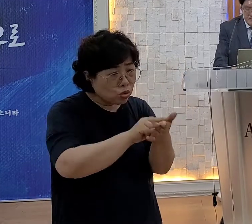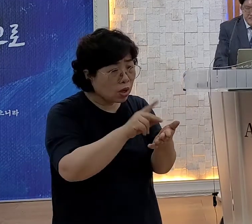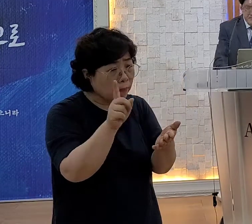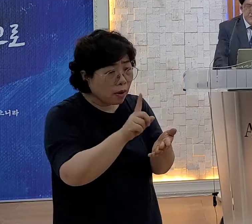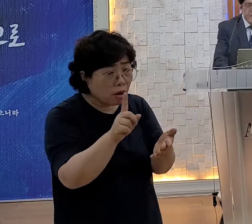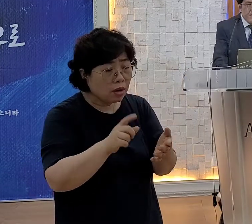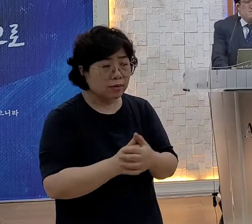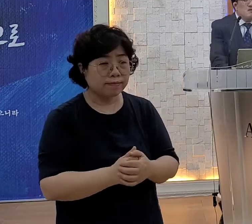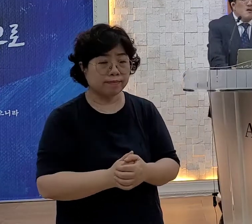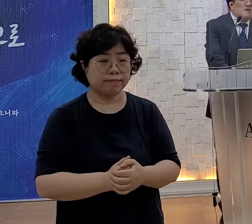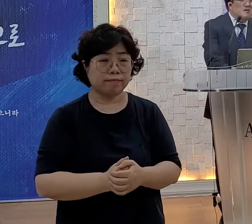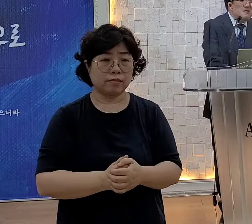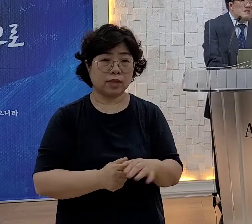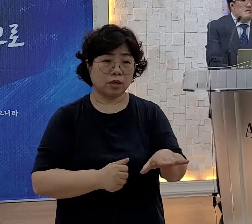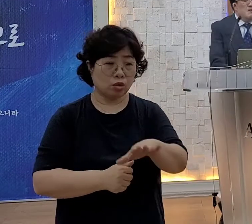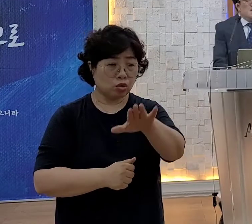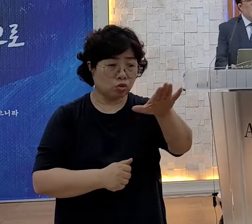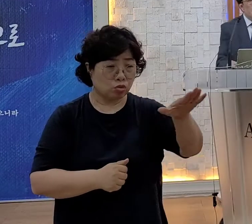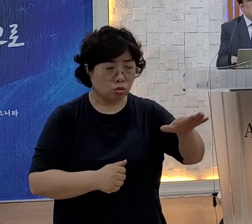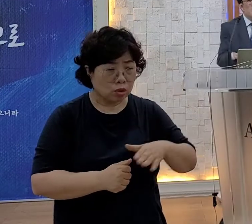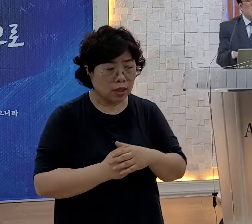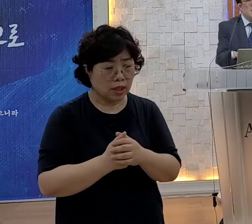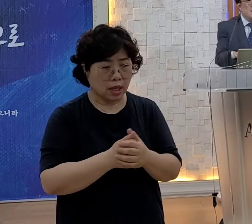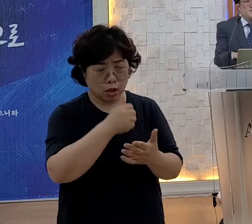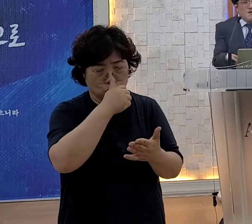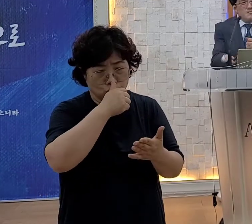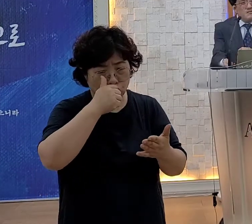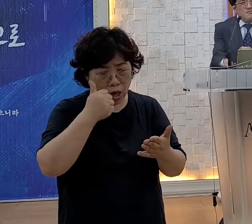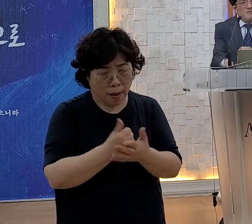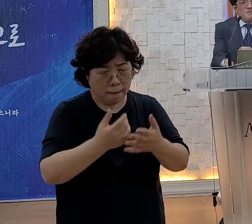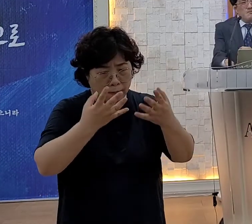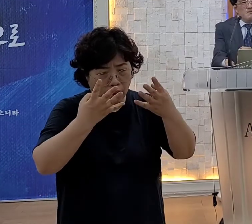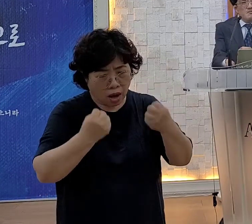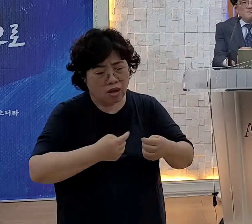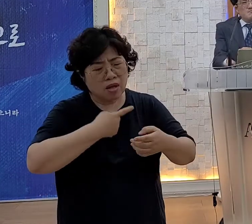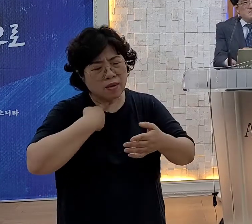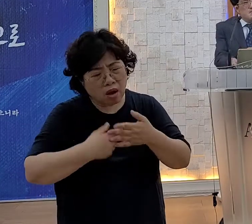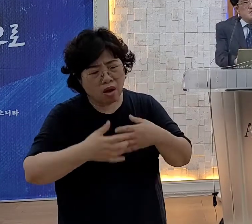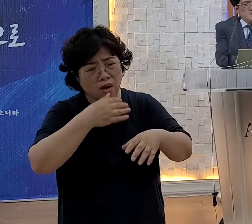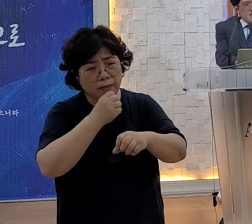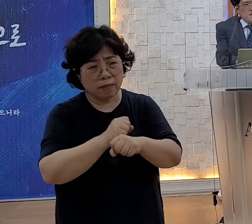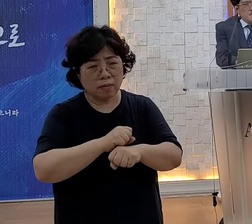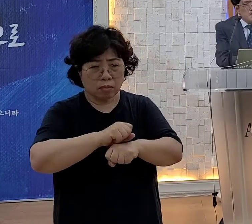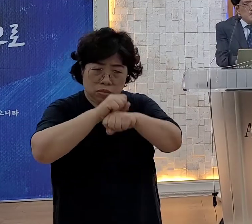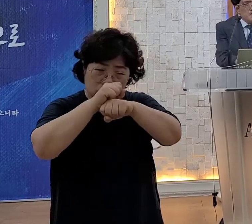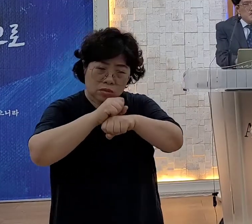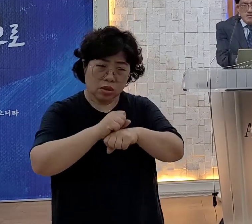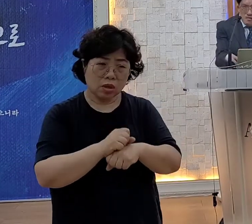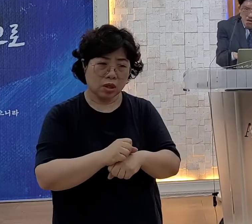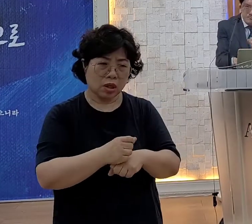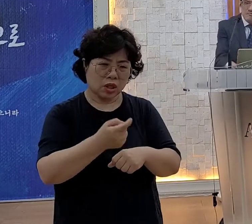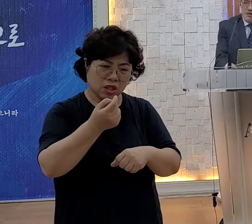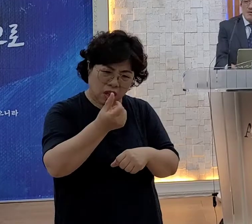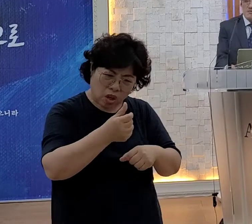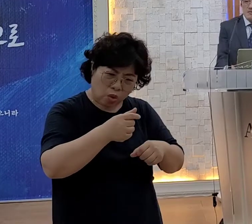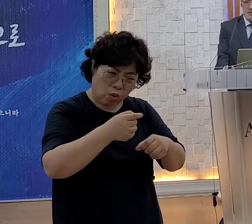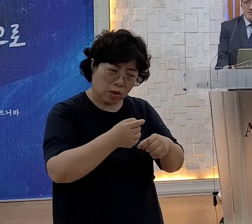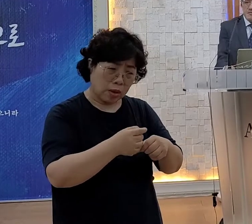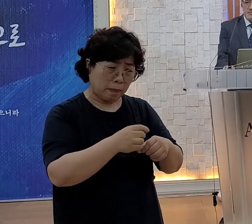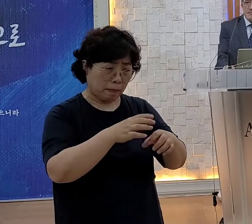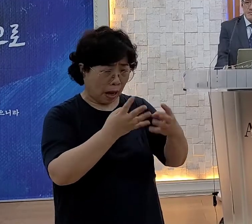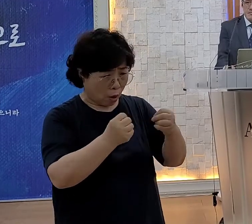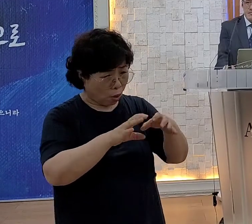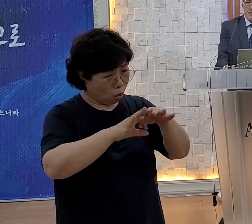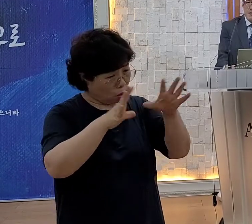뭐였습니까? 우리가 얼마나 죄를 많이 짓고 또는 덜 지었냐? 이게 문제가 아니었다는